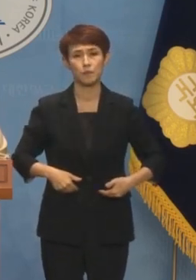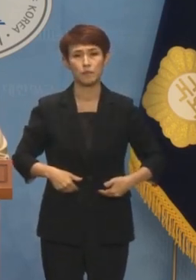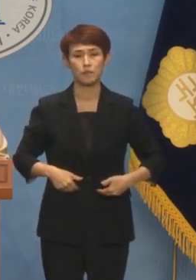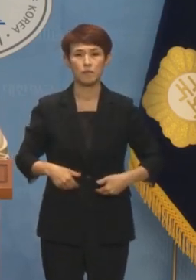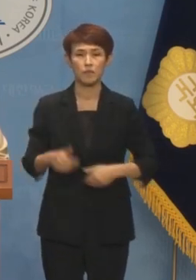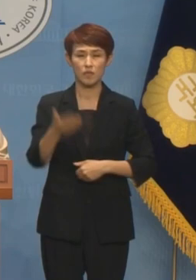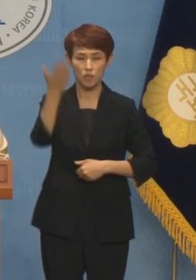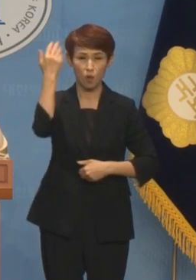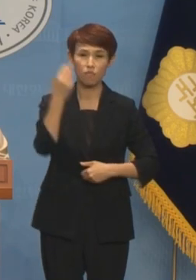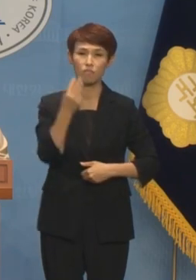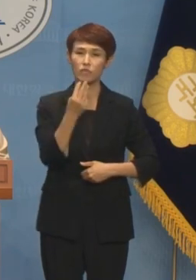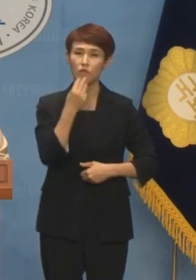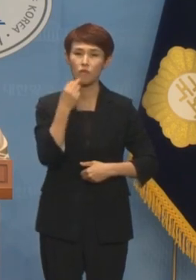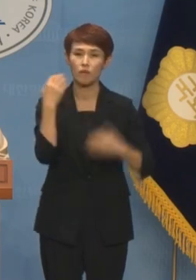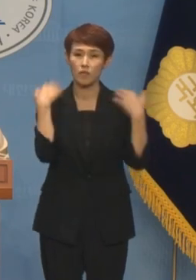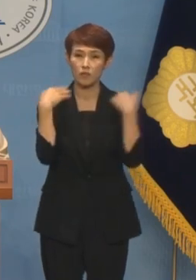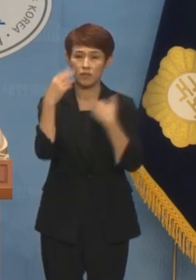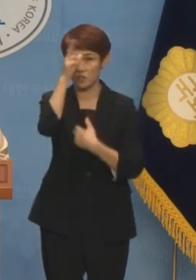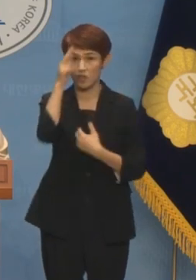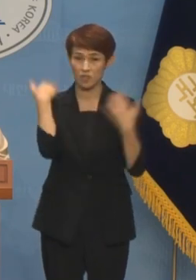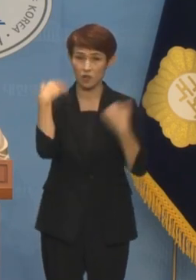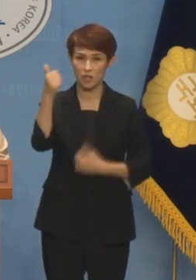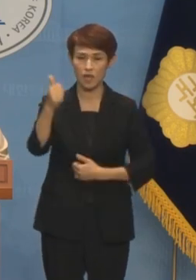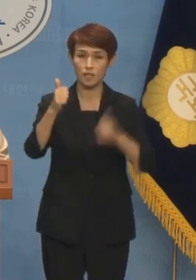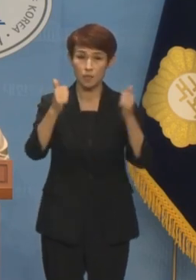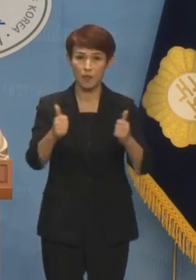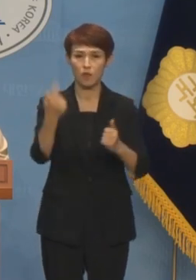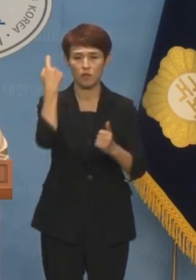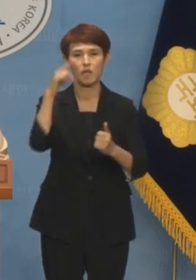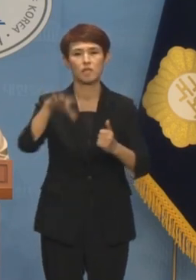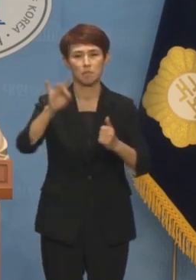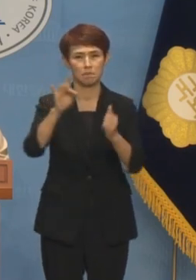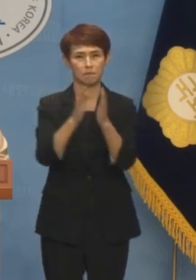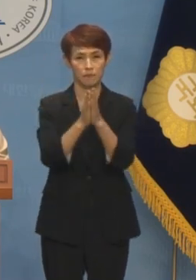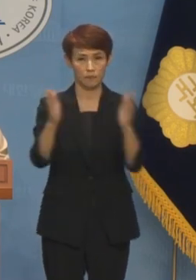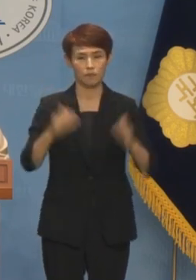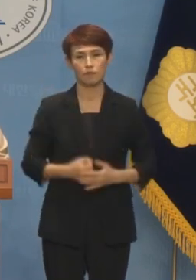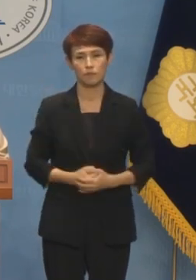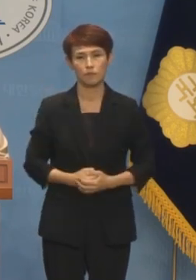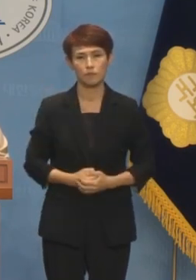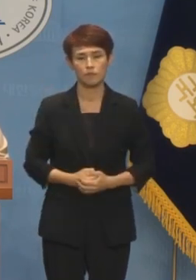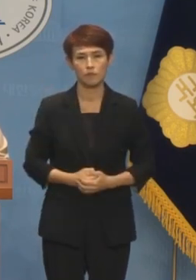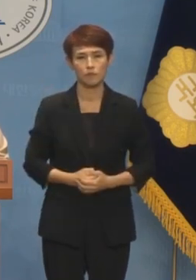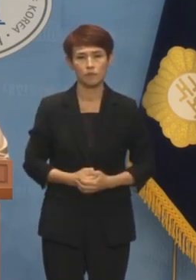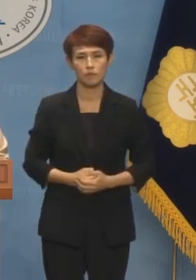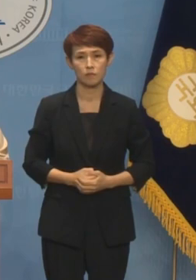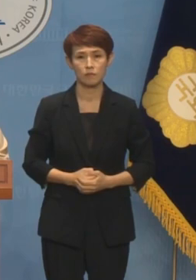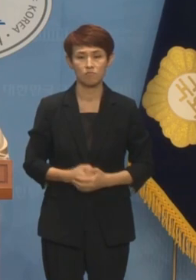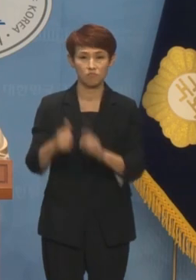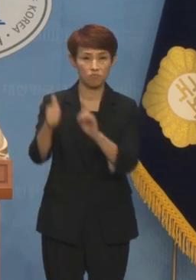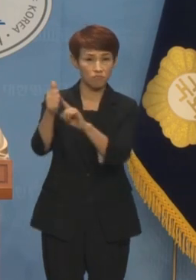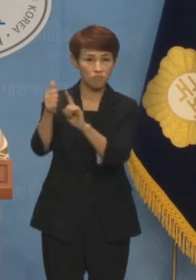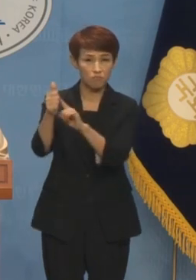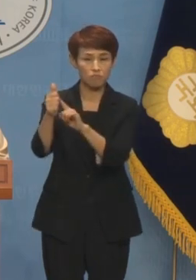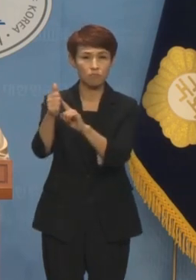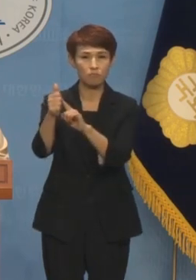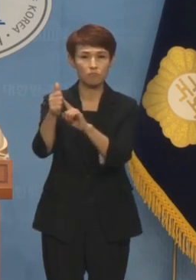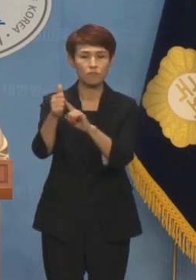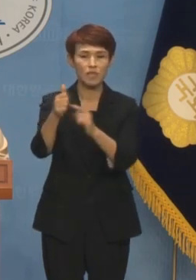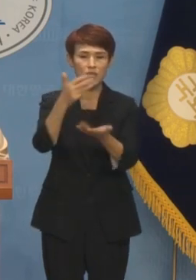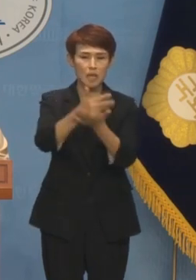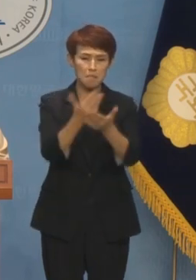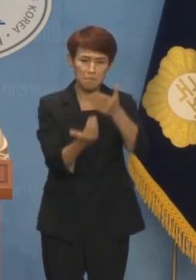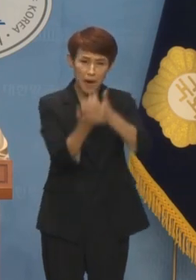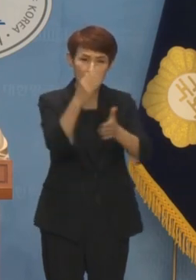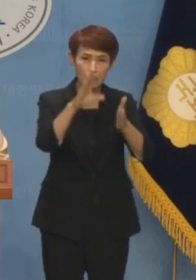김광호 전 서울경찰청장의 첫 재판이 어제 진행되었습니다. 김광호 전 청장은 이태원